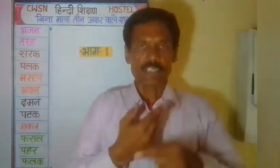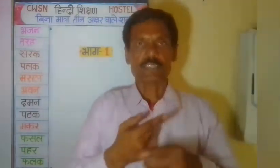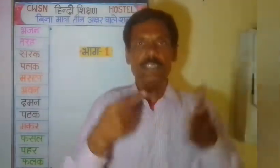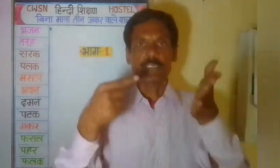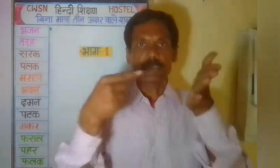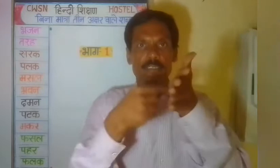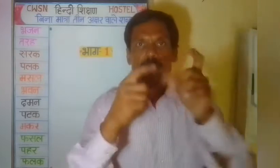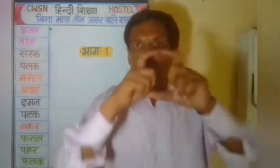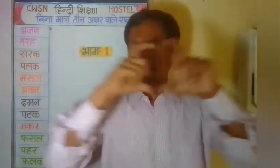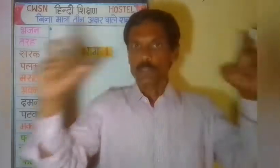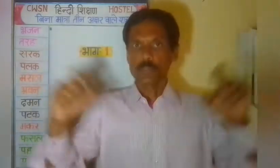शिक्षण बिंदु